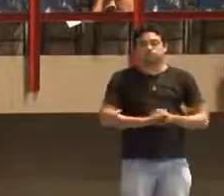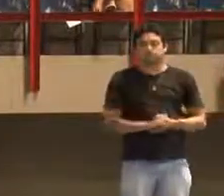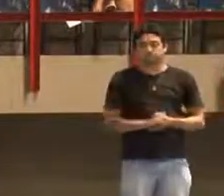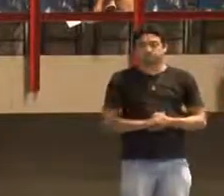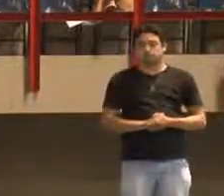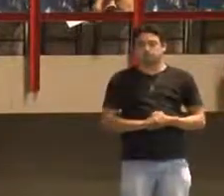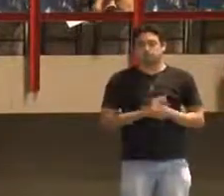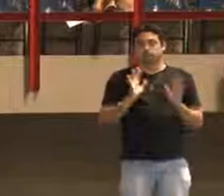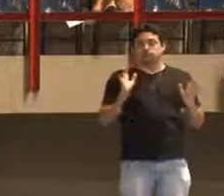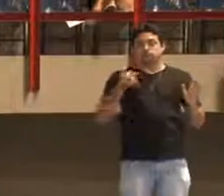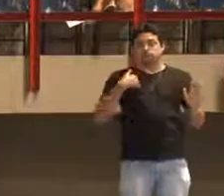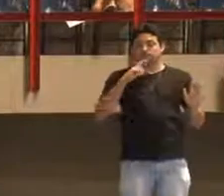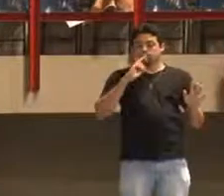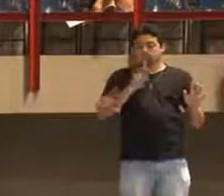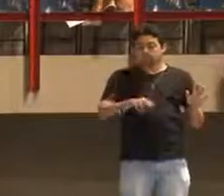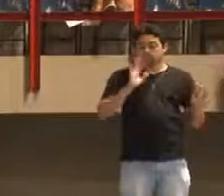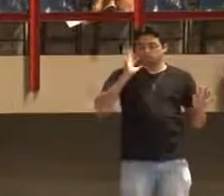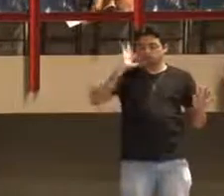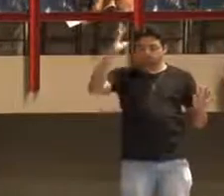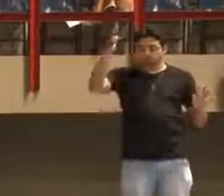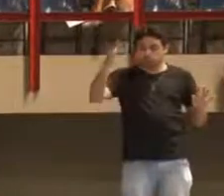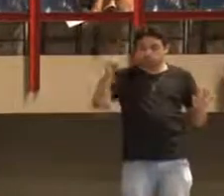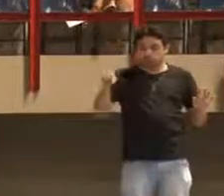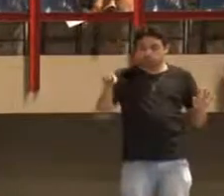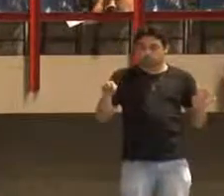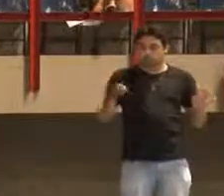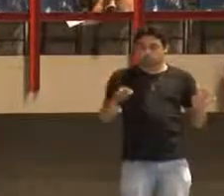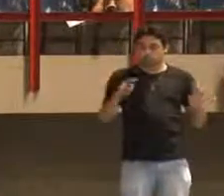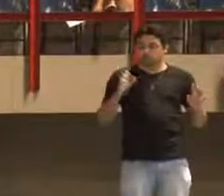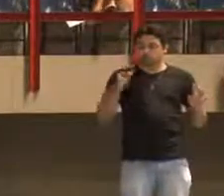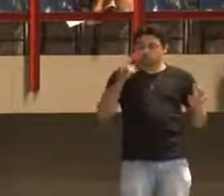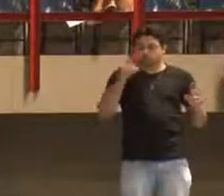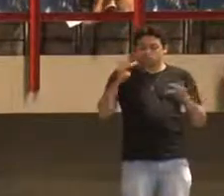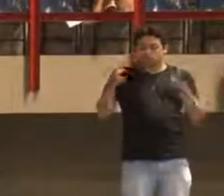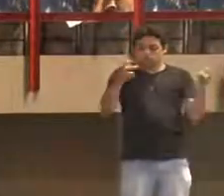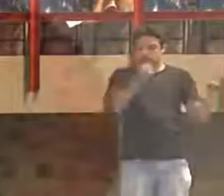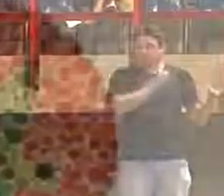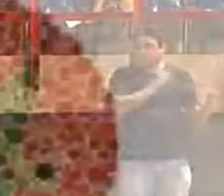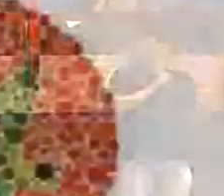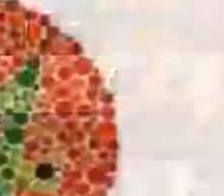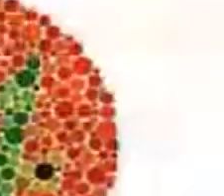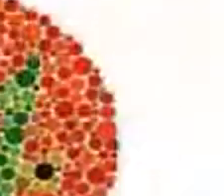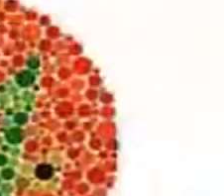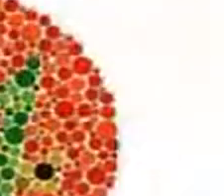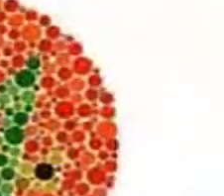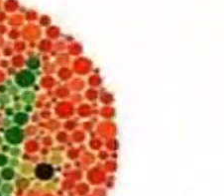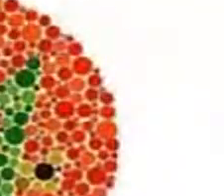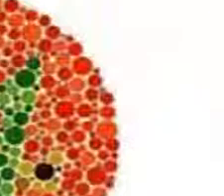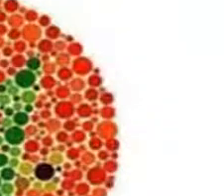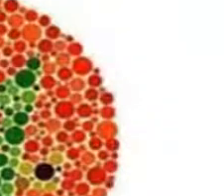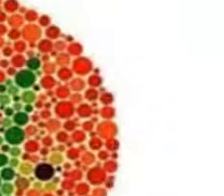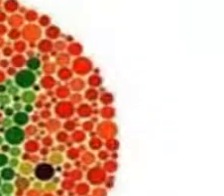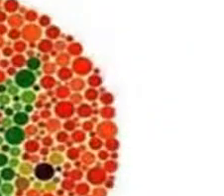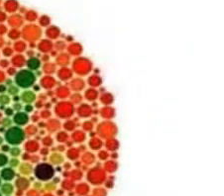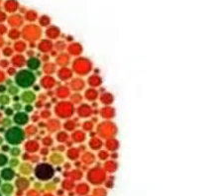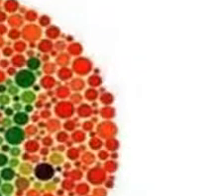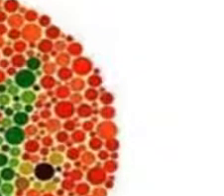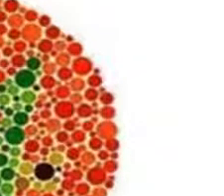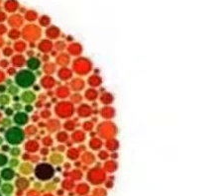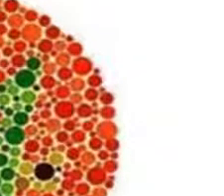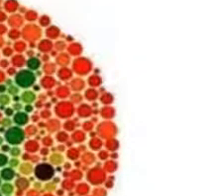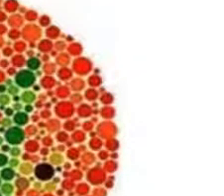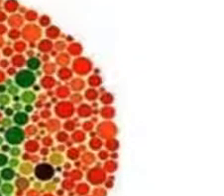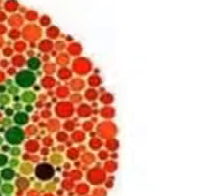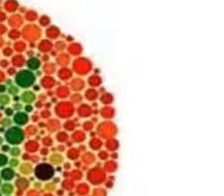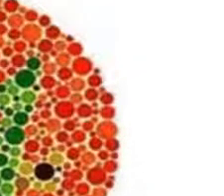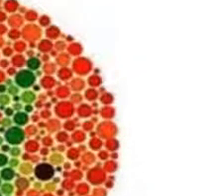olha só, eu vou resolver essa questão aqui com vocês. Dá para ver que número é esse aí? Isso já é um serviço para ver o pessoal